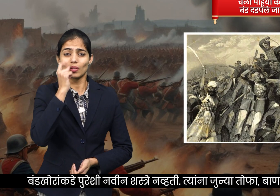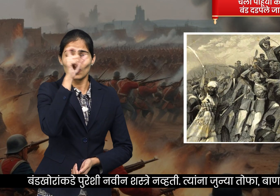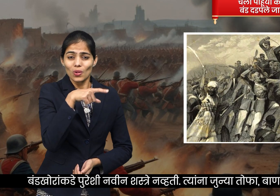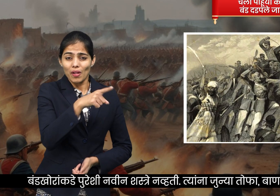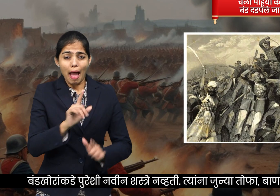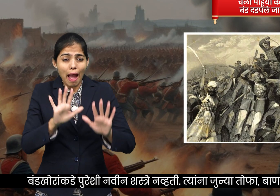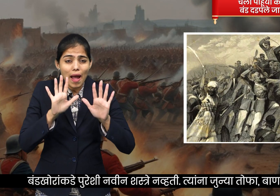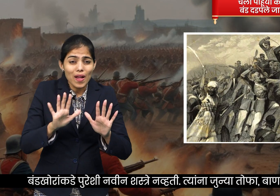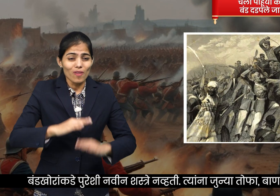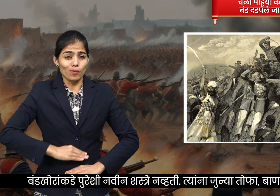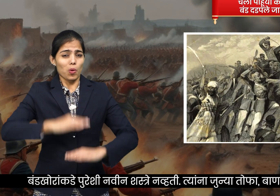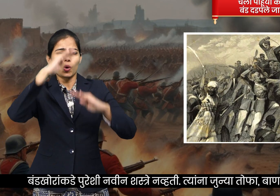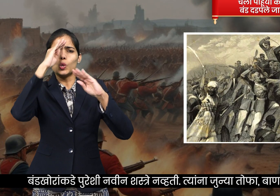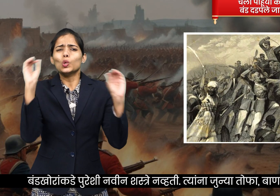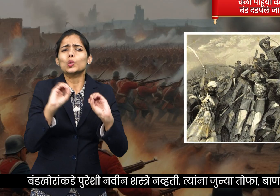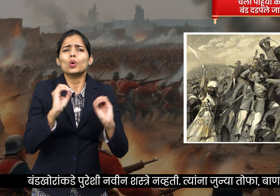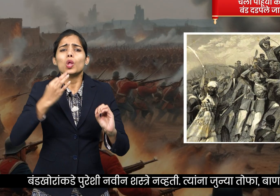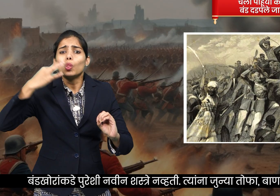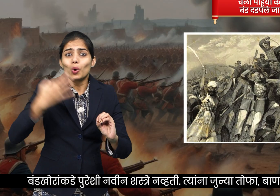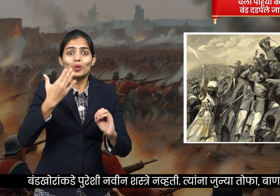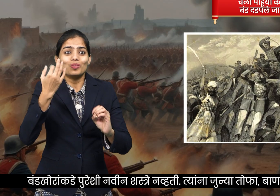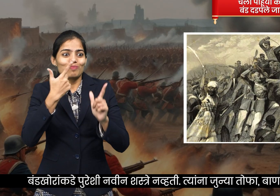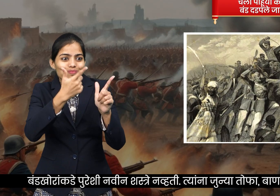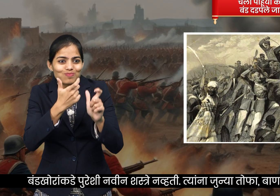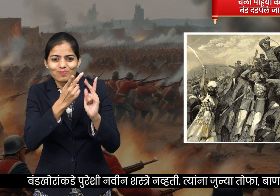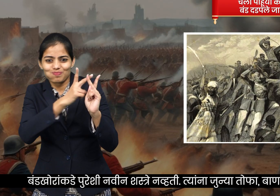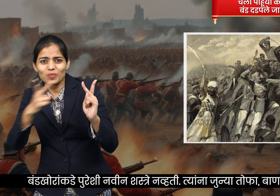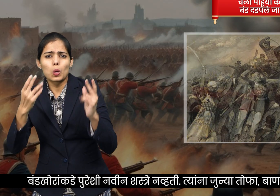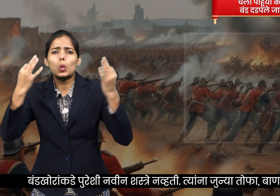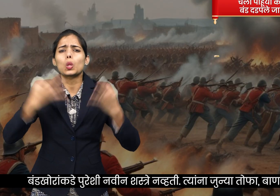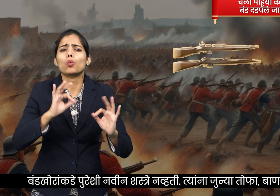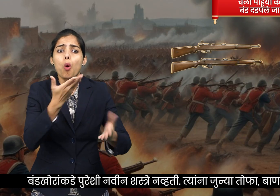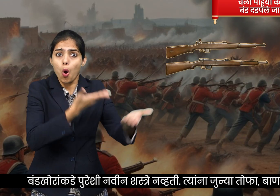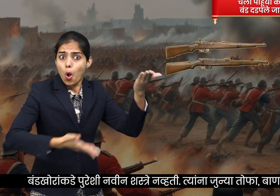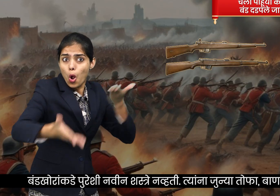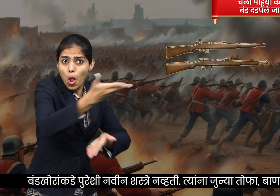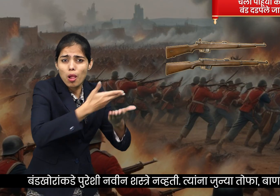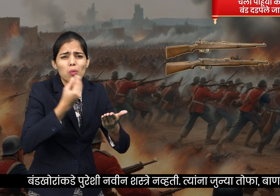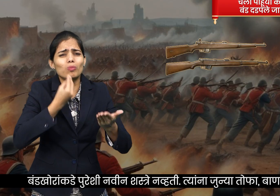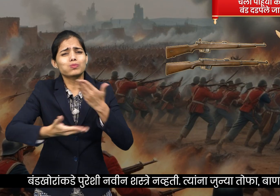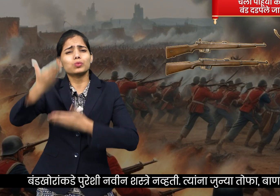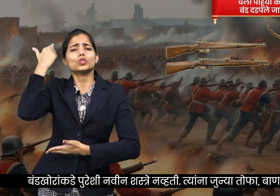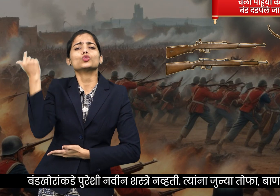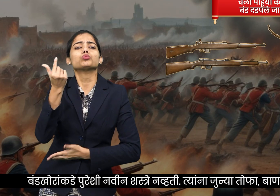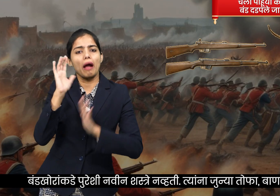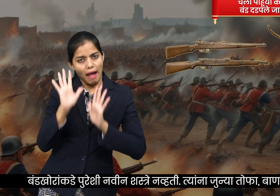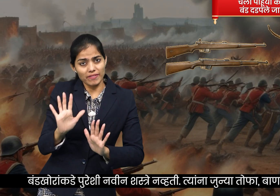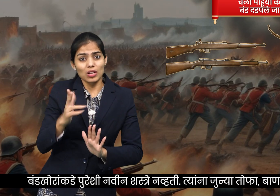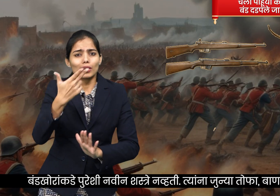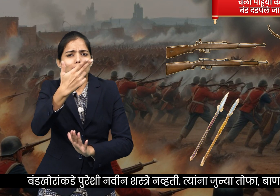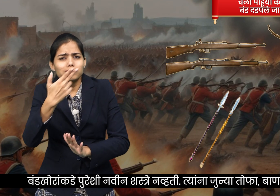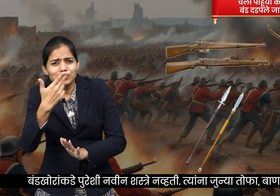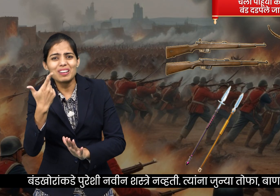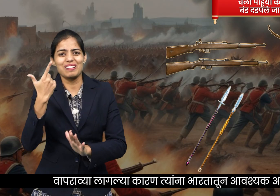आला. बंडखोरांकडे पुरेशी नवीन शस्त्रे नव्हती. त्यांना जुन्या तोफा, बाणा, भाले